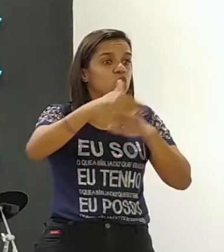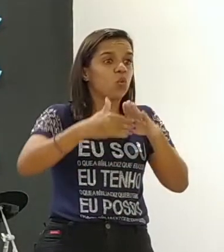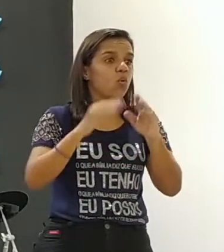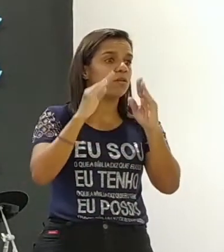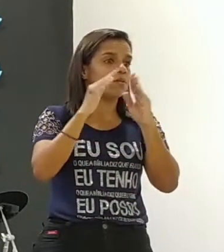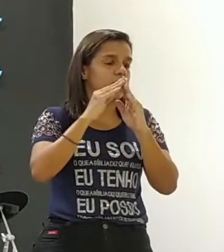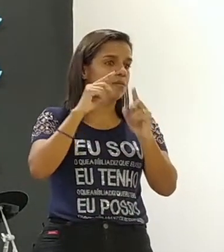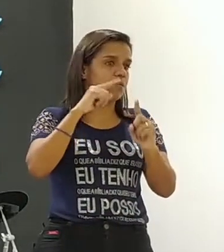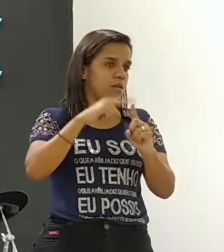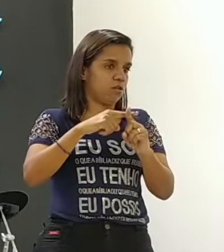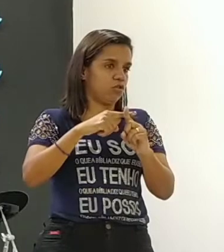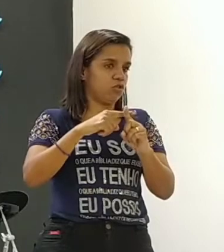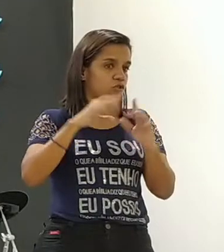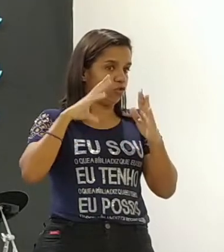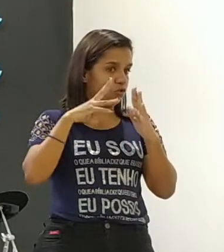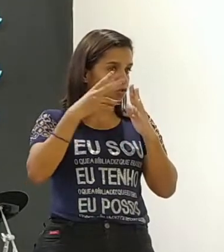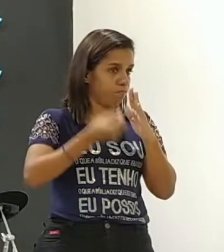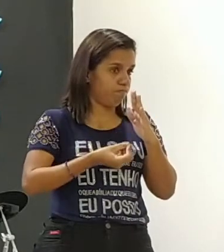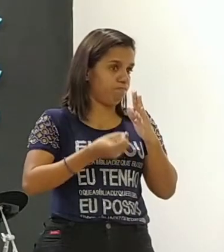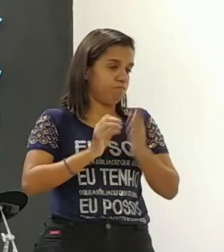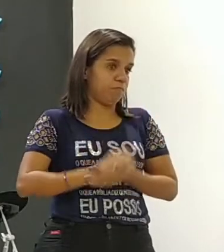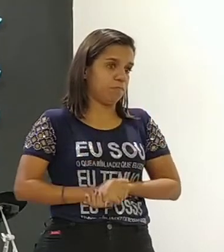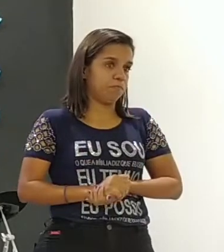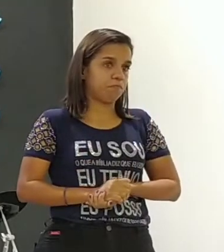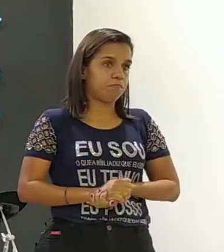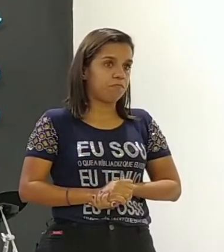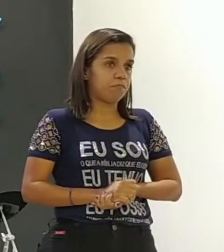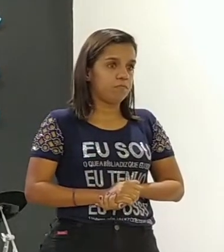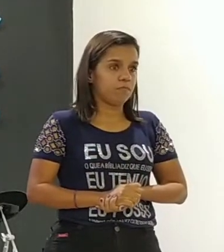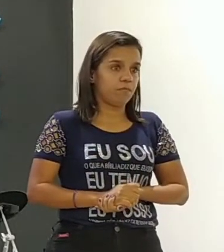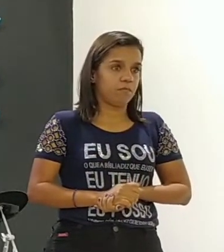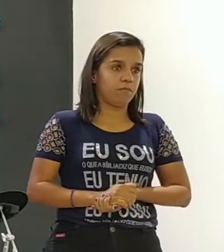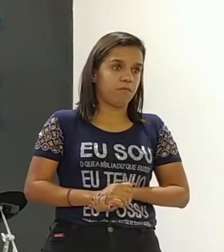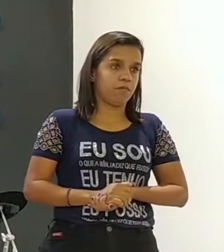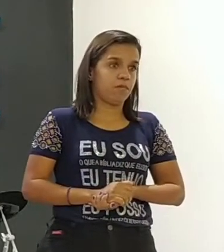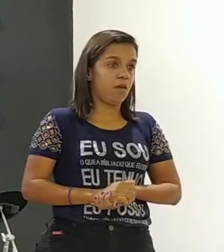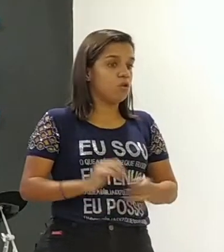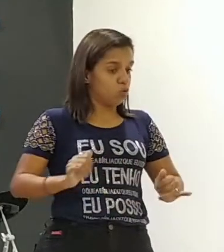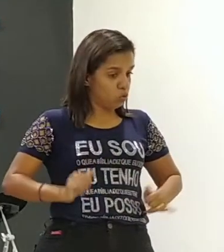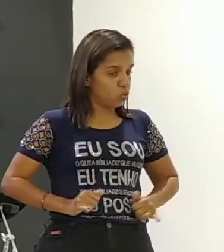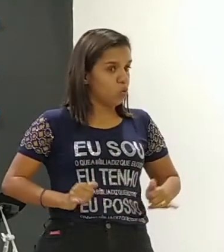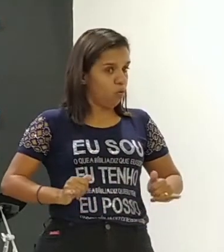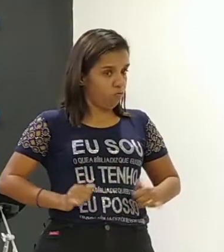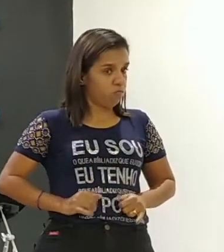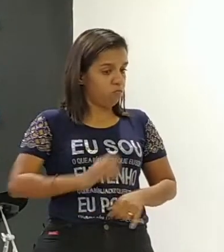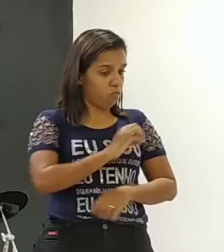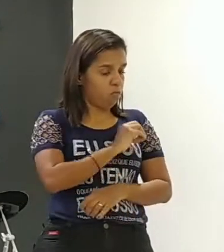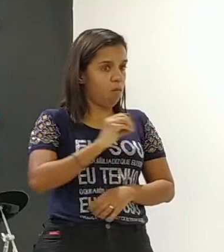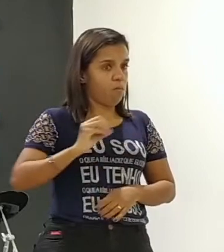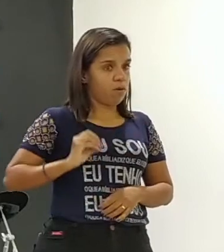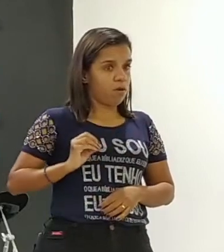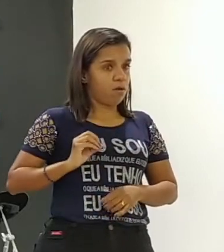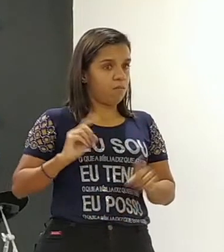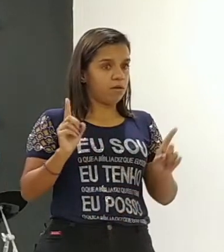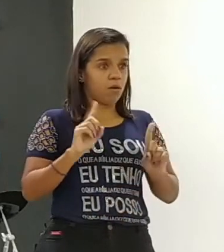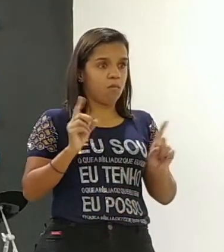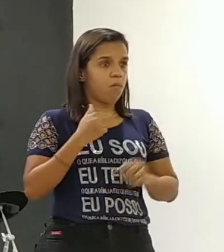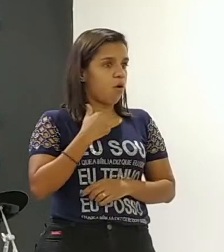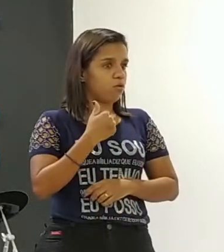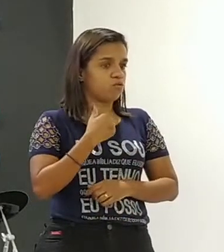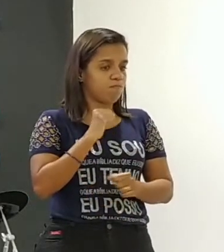repito: pereça o obreiro, mas não a obra. A obra do Senhor não pode parar.